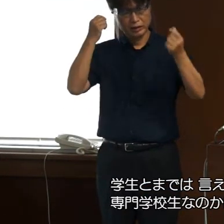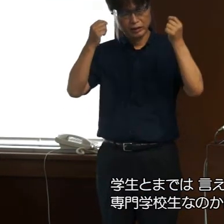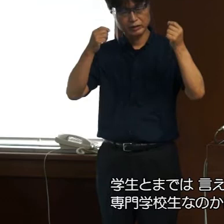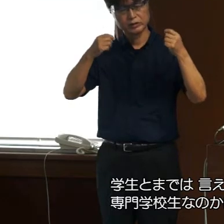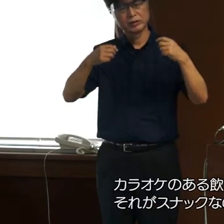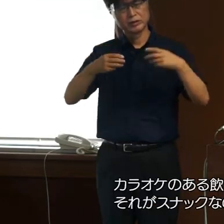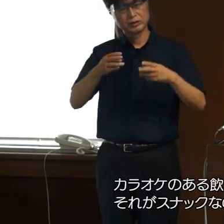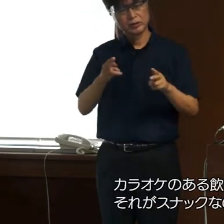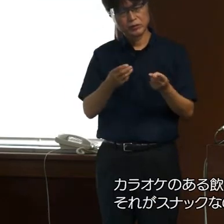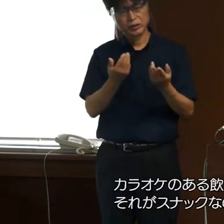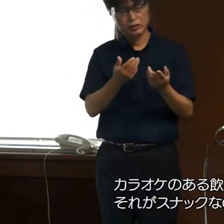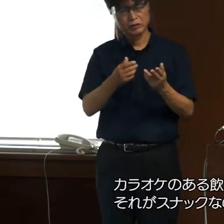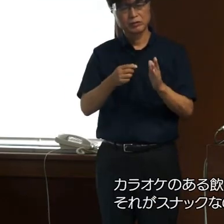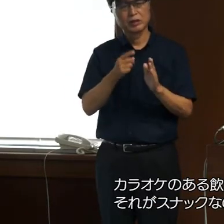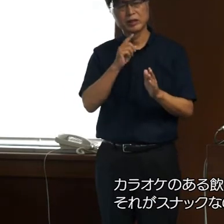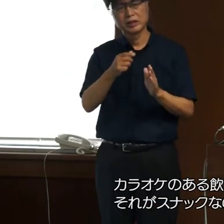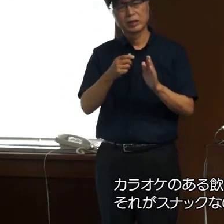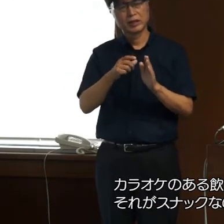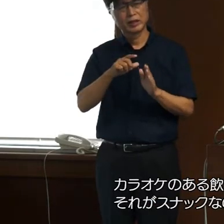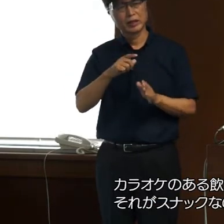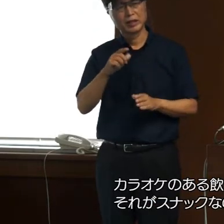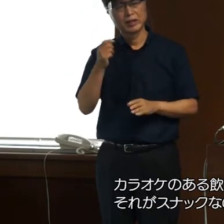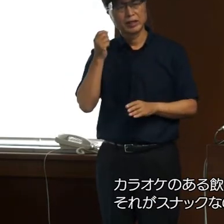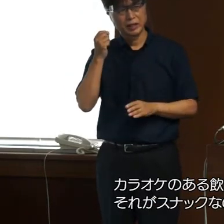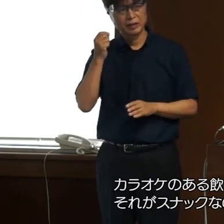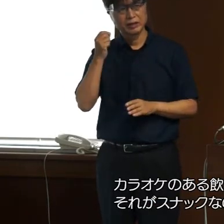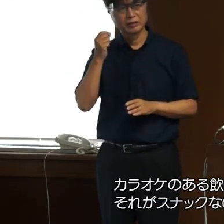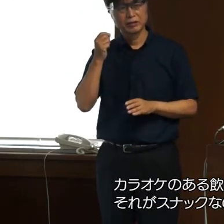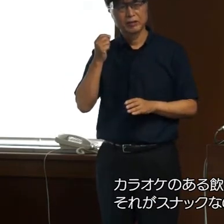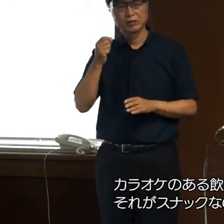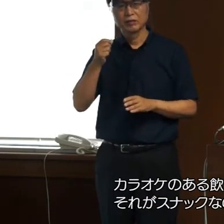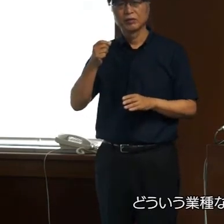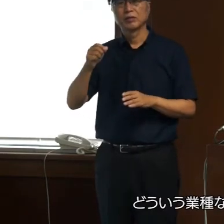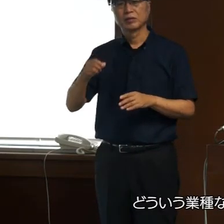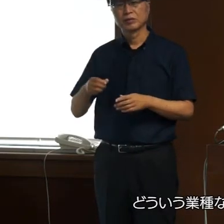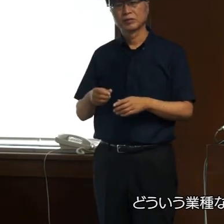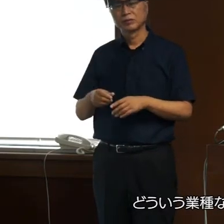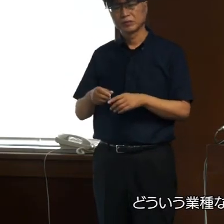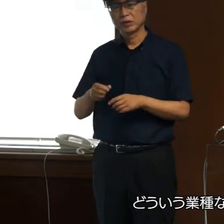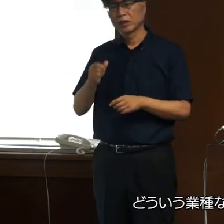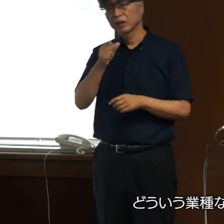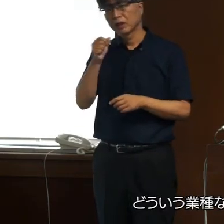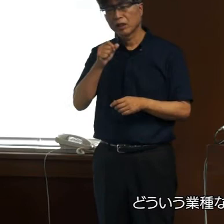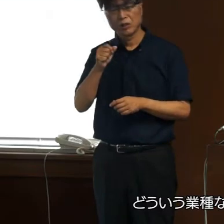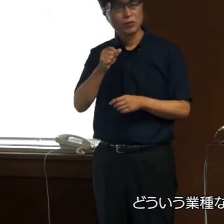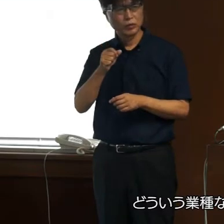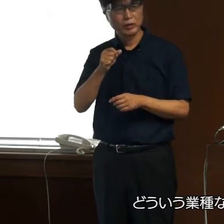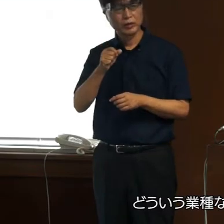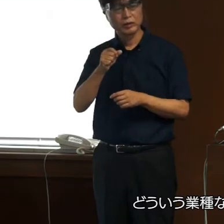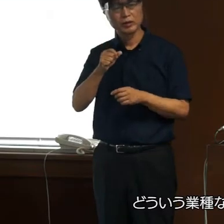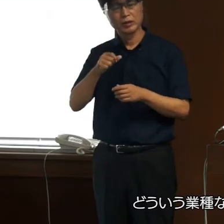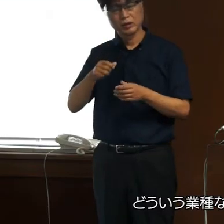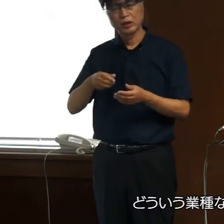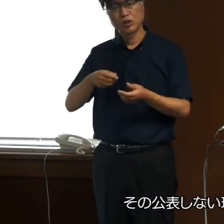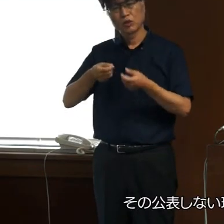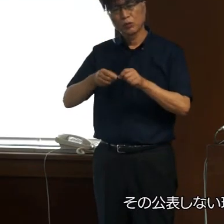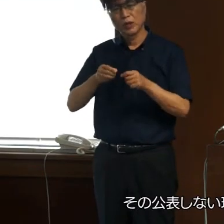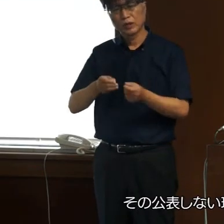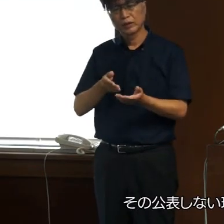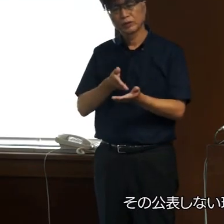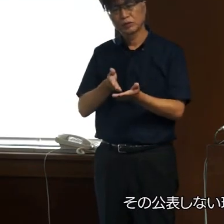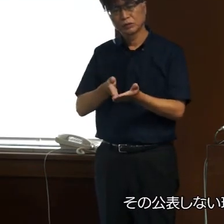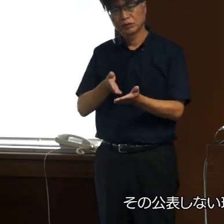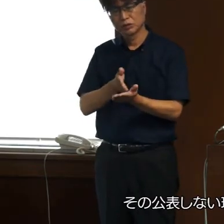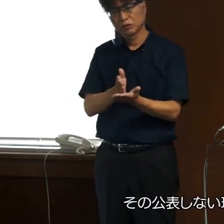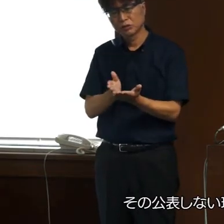か、カラオケがある飲食店とは言えるけどそれがスナックなのかどういう業種なのかは言えないとか、その公表